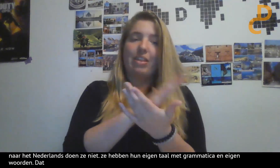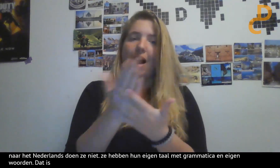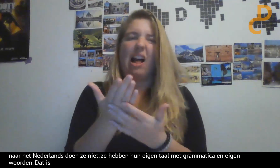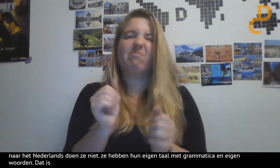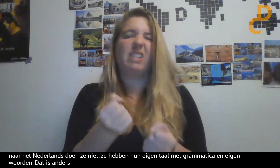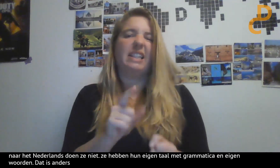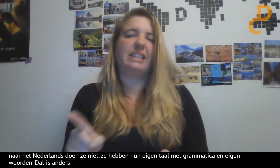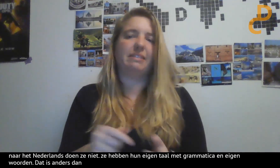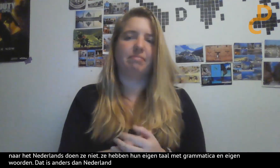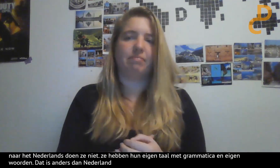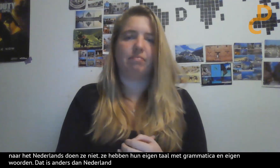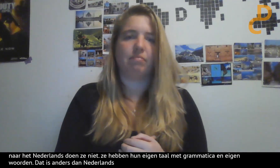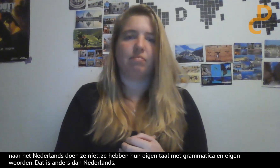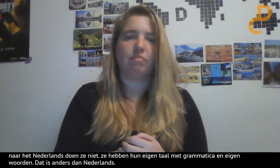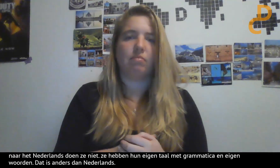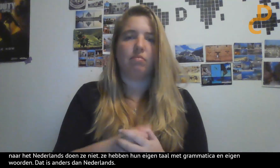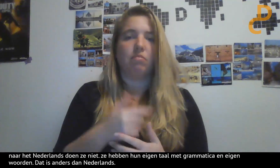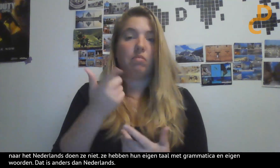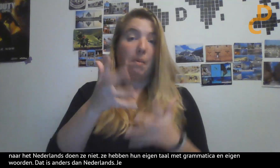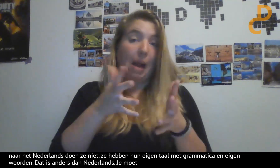inzetten. Maar een volledige vertaling is niet mogelijk.